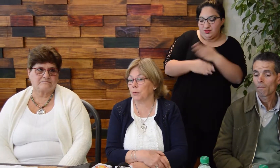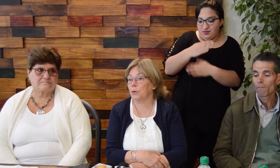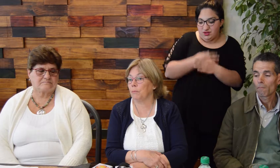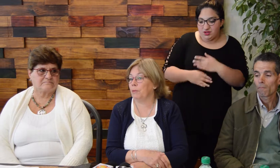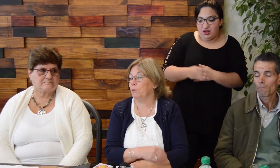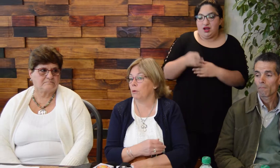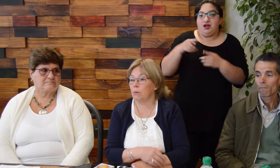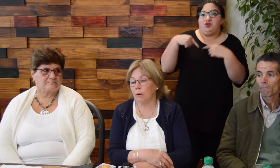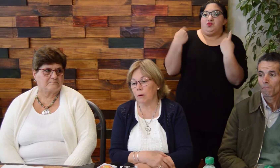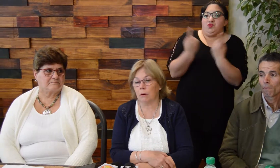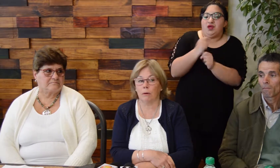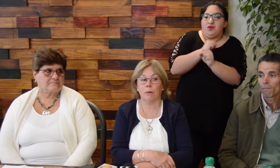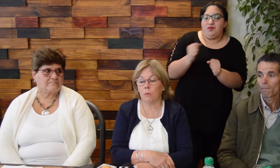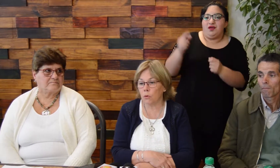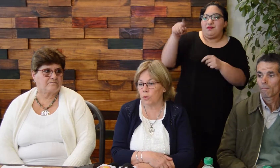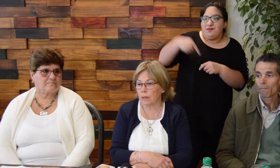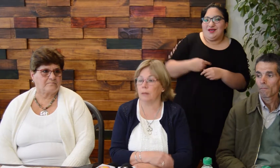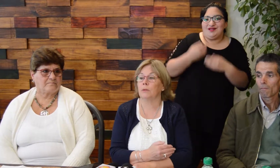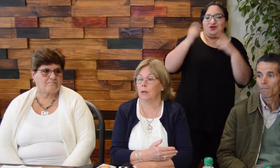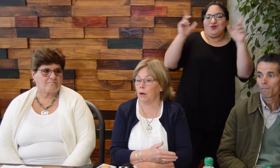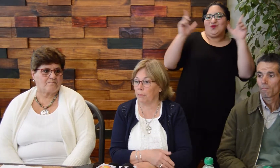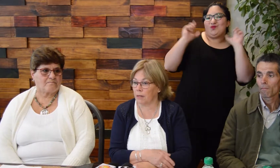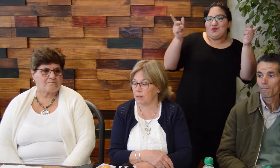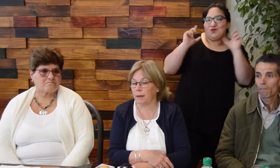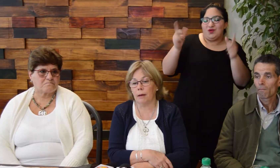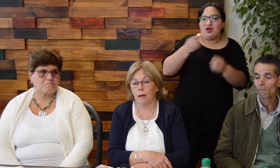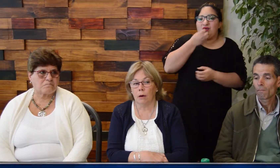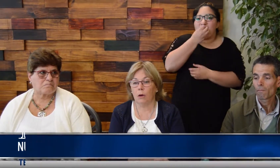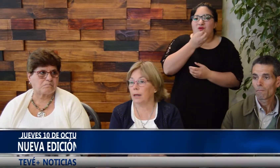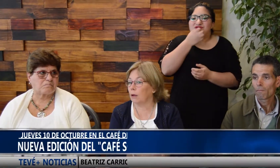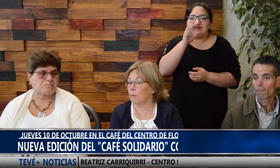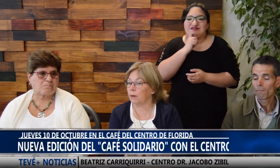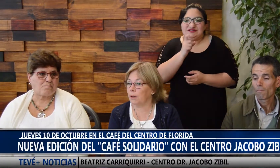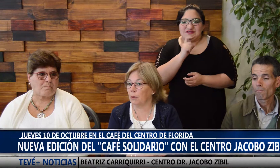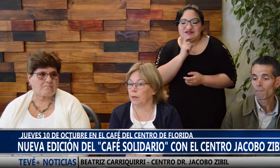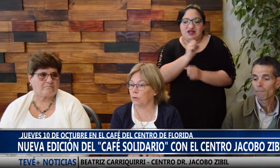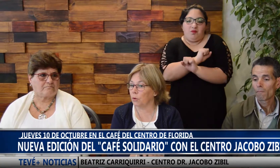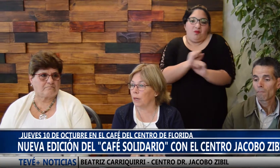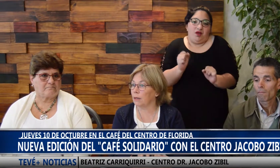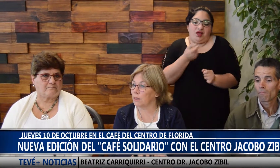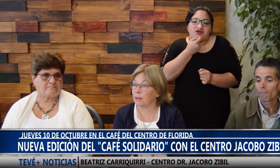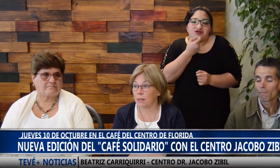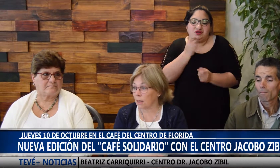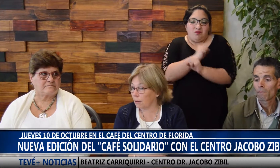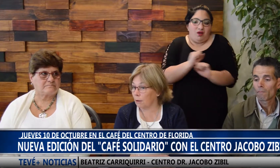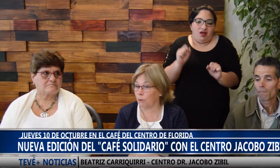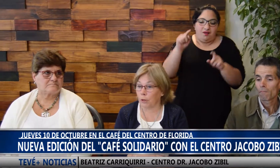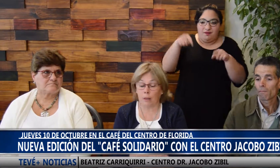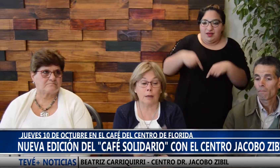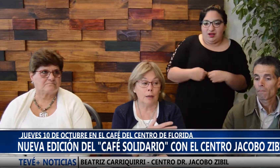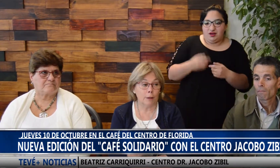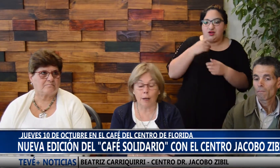un rato de buen humor o de música, lo puede hacer, o quiere compartir alguna historia que sea interesante